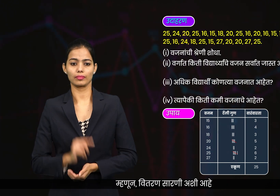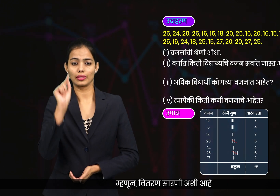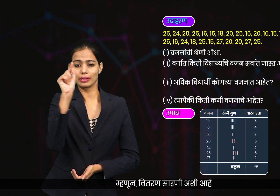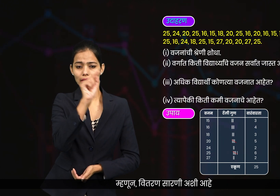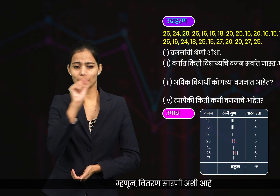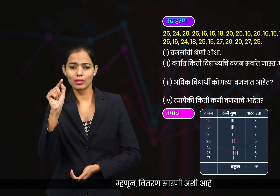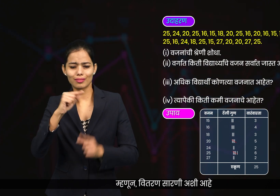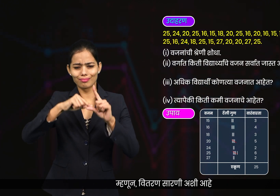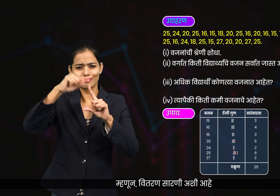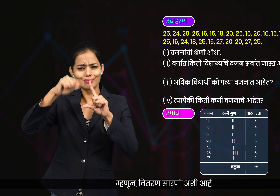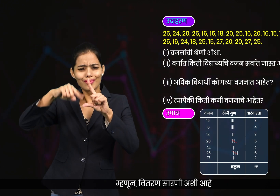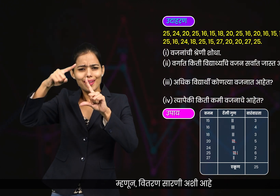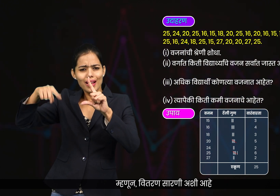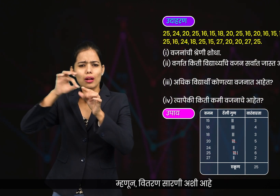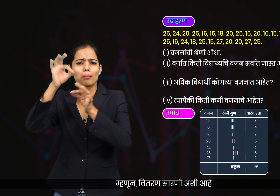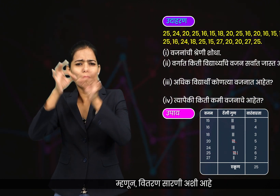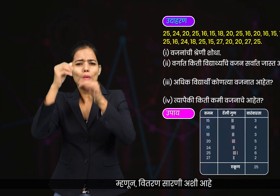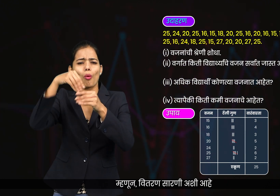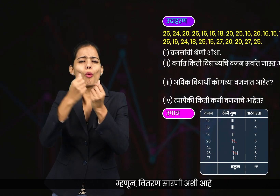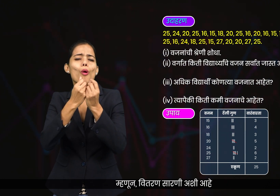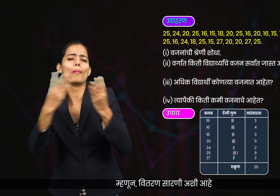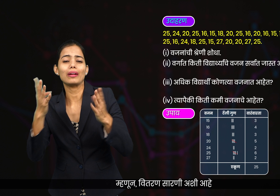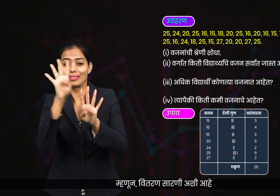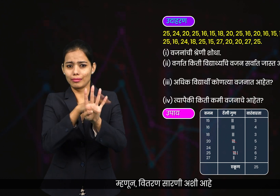म्हणून वितरण सारणी अशी आहे.